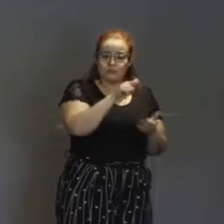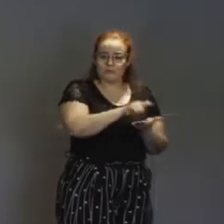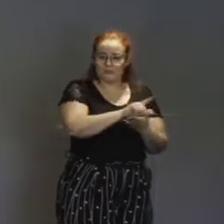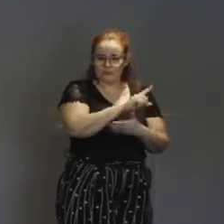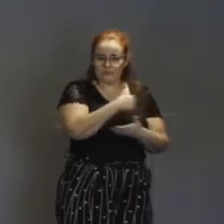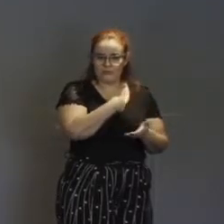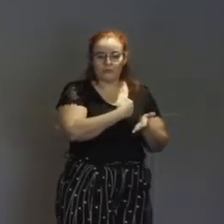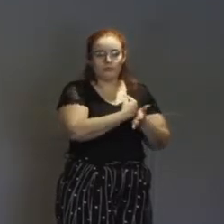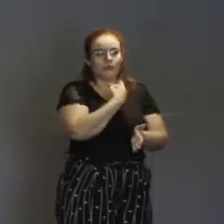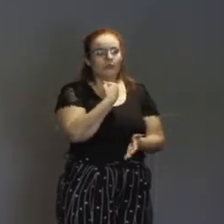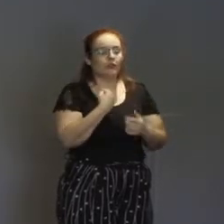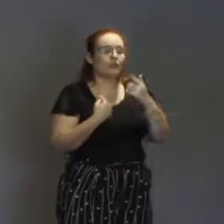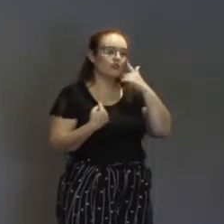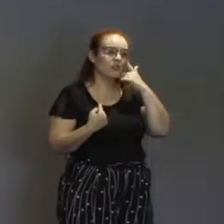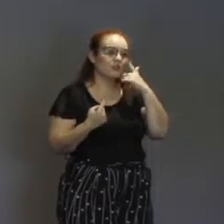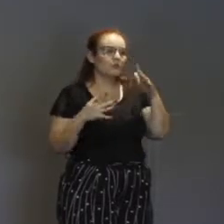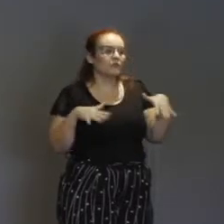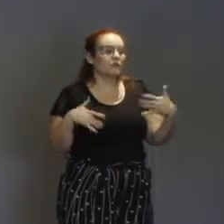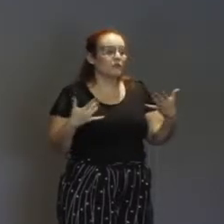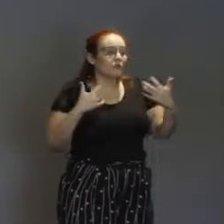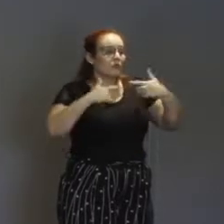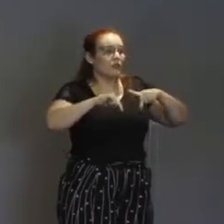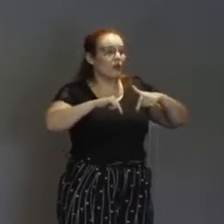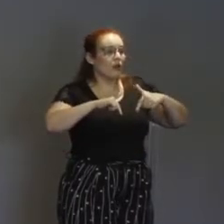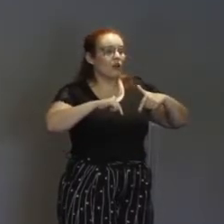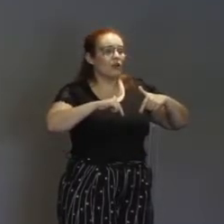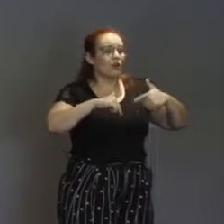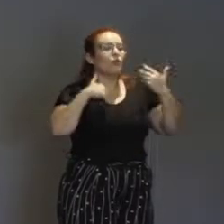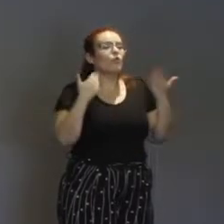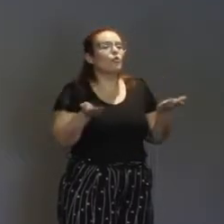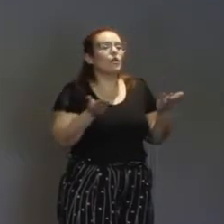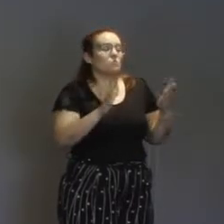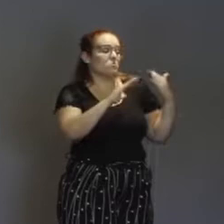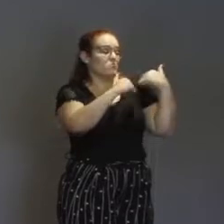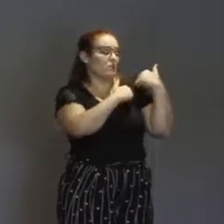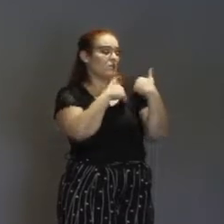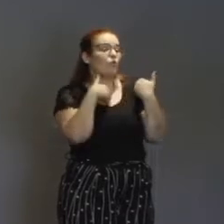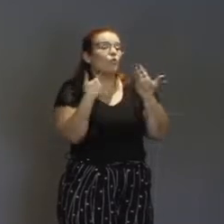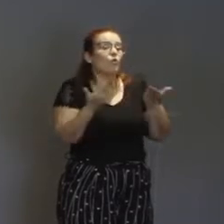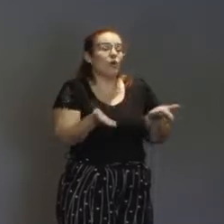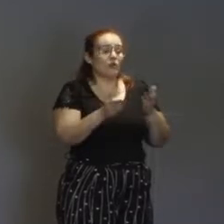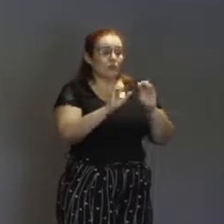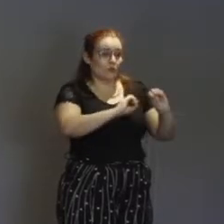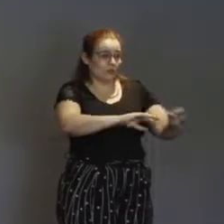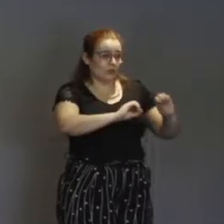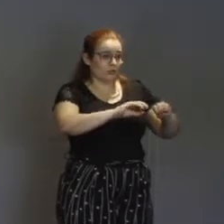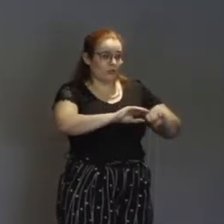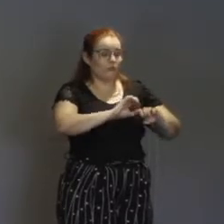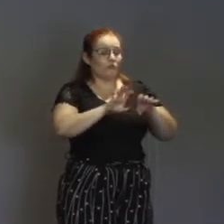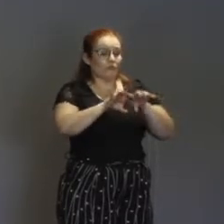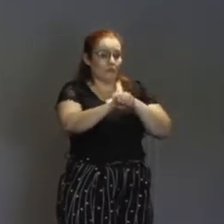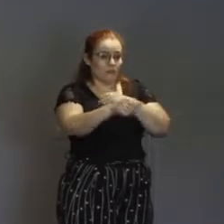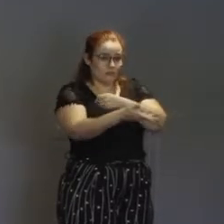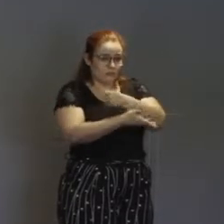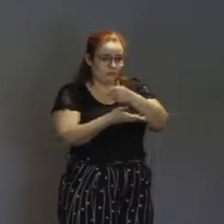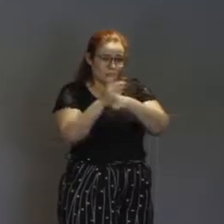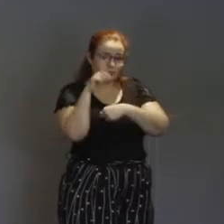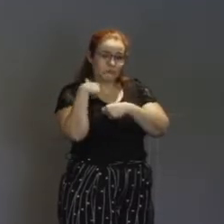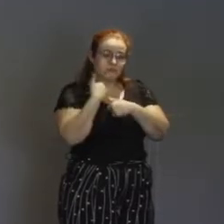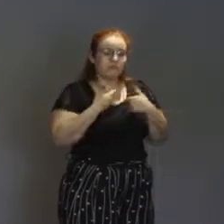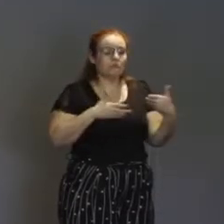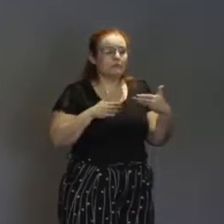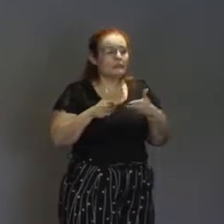plateia. Qual que é o papel da educação, né, dessa formação de base, para que a gente caminhe aí